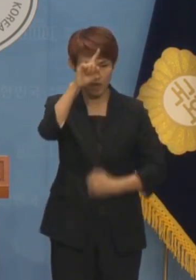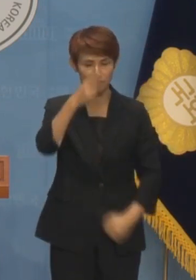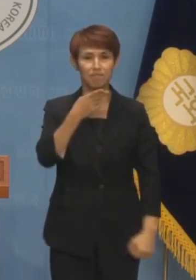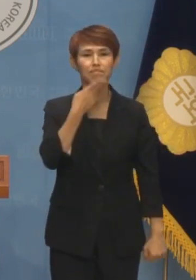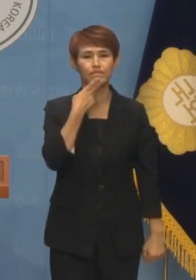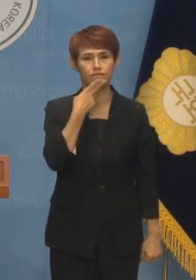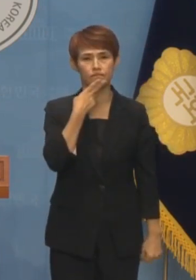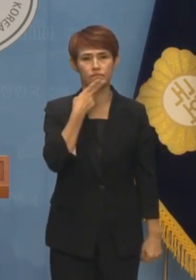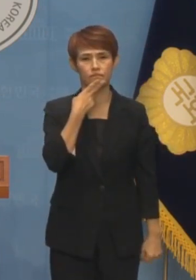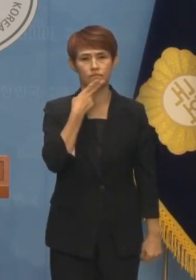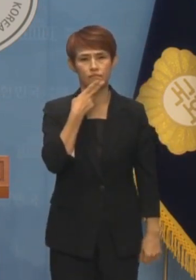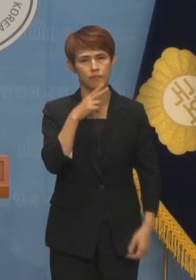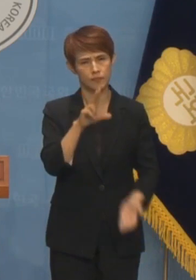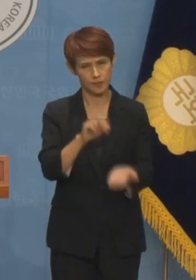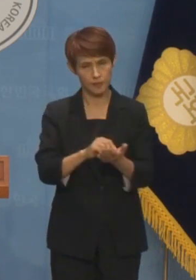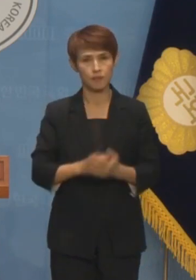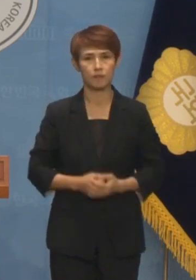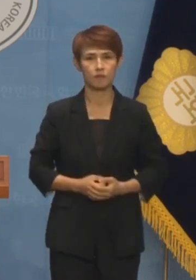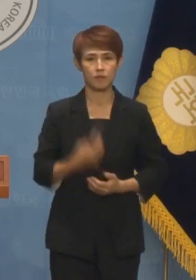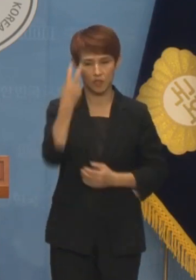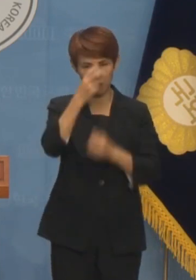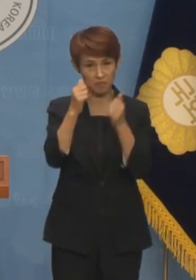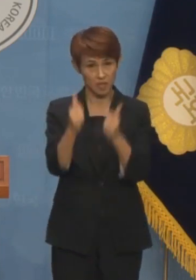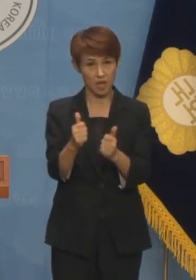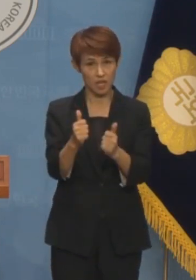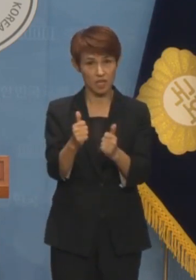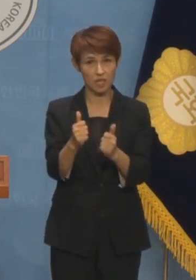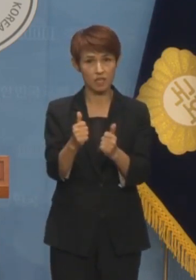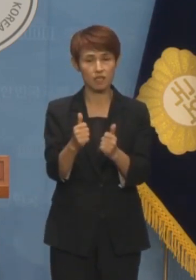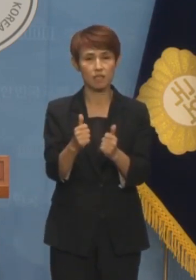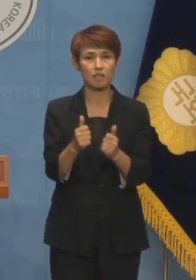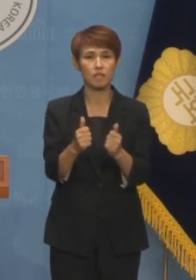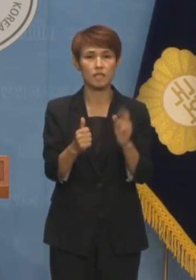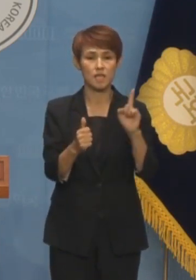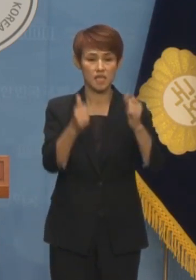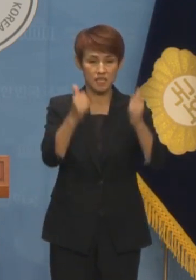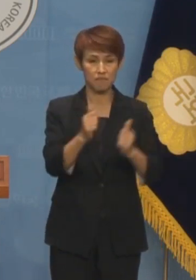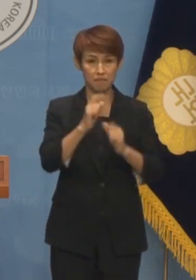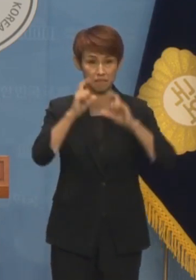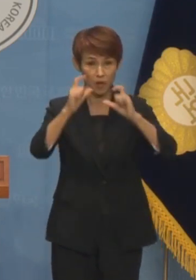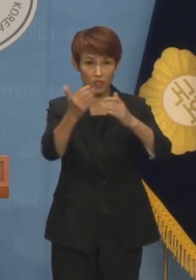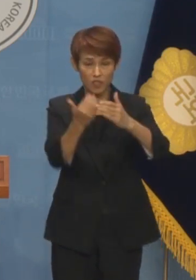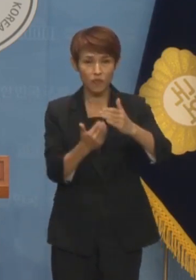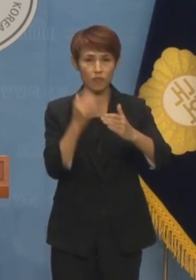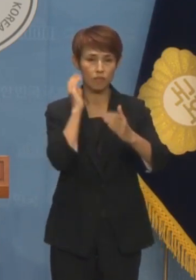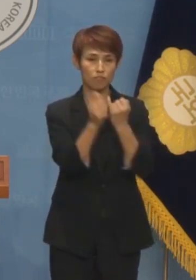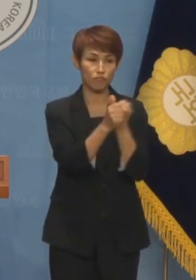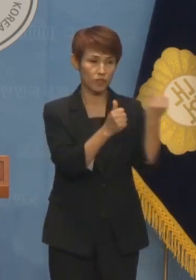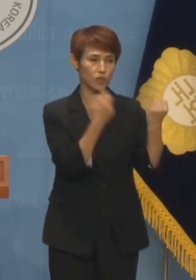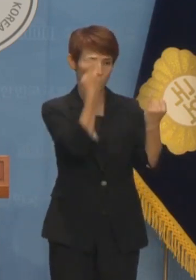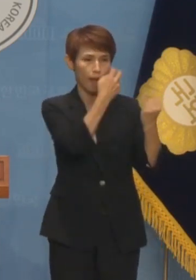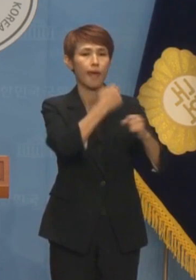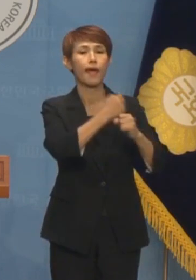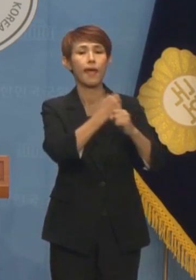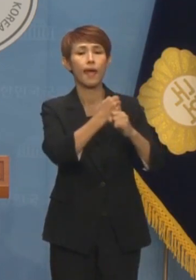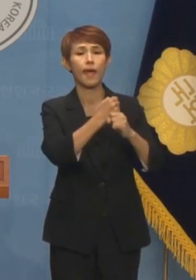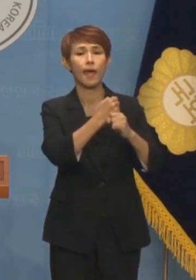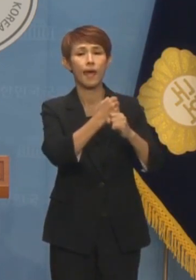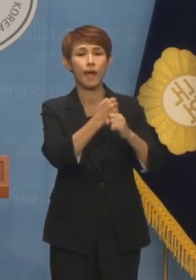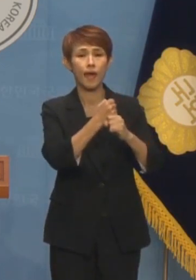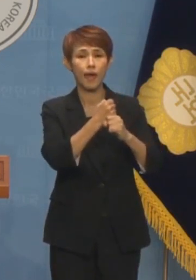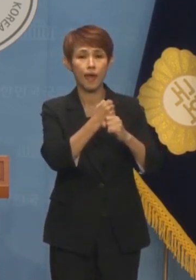않고 있습니다. 검찰이 2심 선고 전에 김 여사를 조사하는 방향으로 가닥을